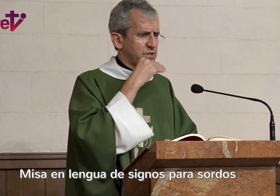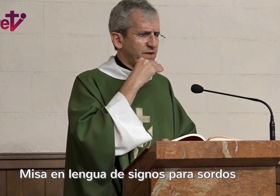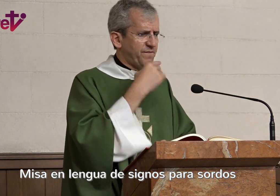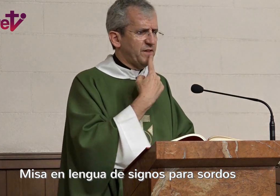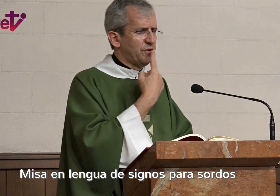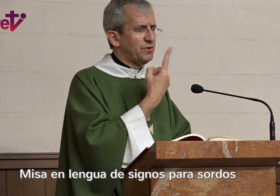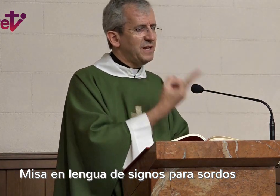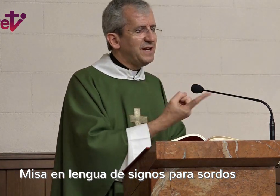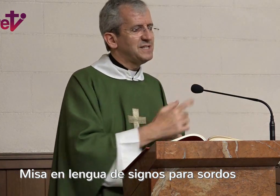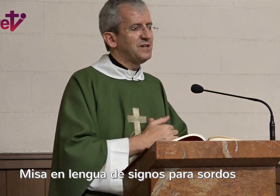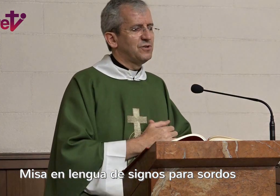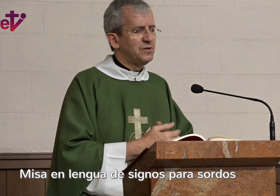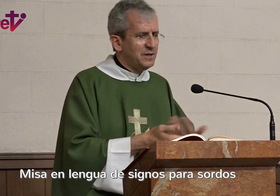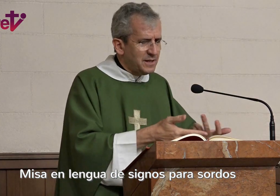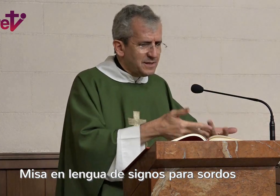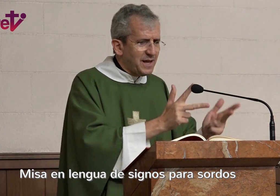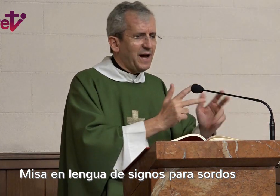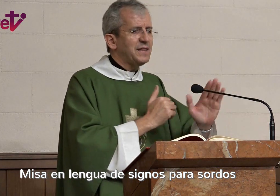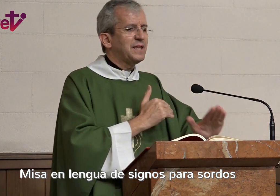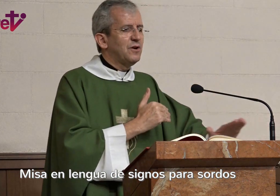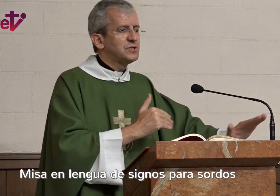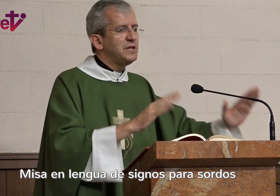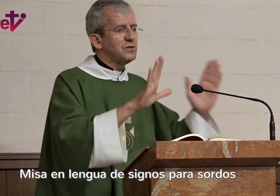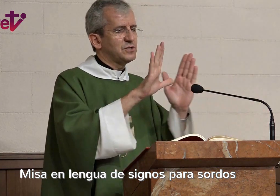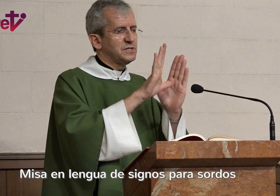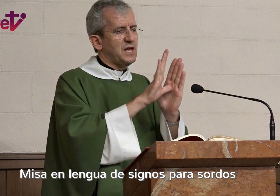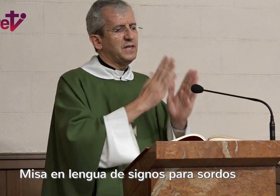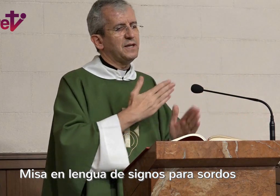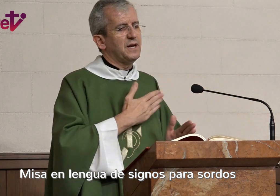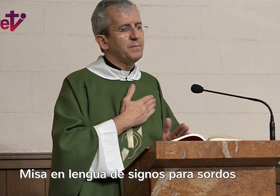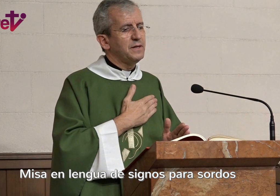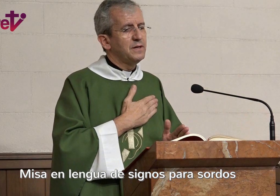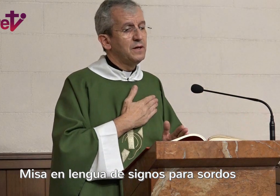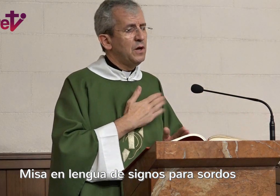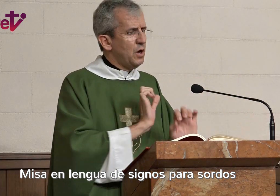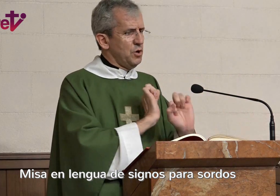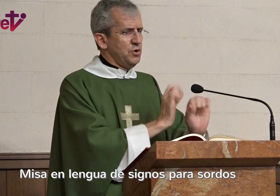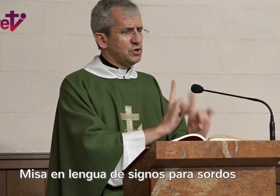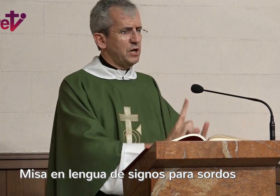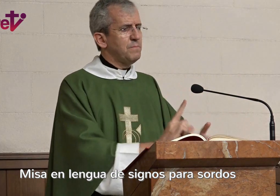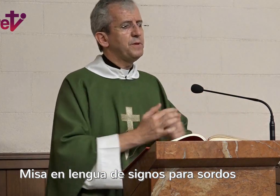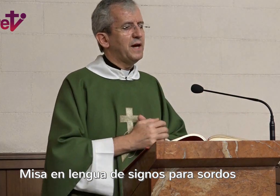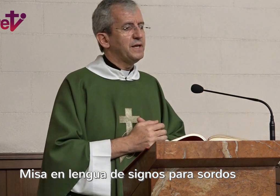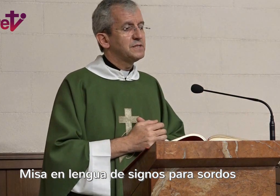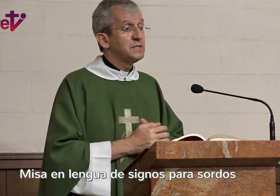se enfadou y les dijo Dejad que los niños se acerquen a mí No se lo impidáis